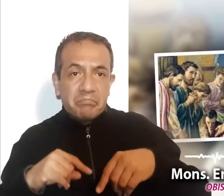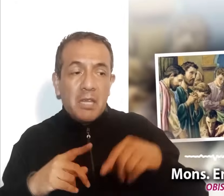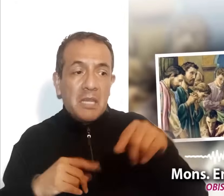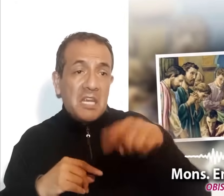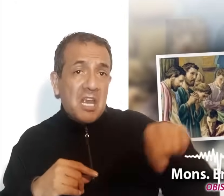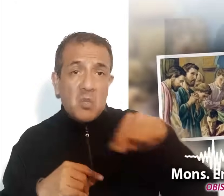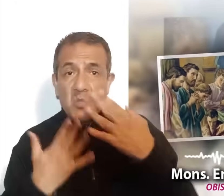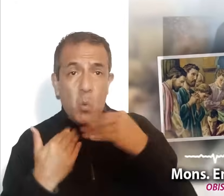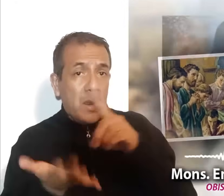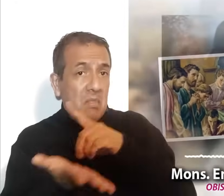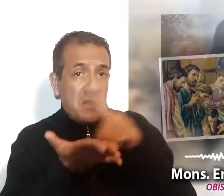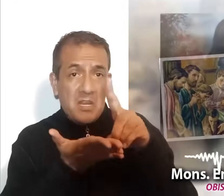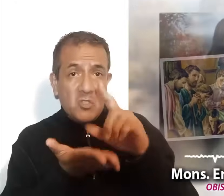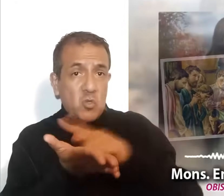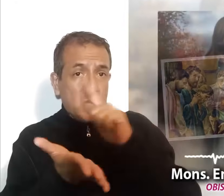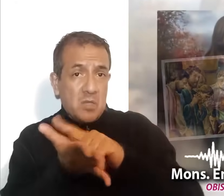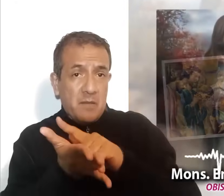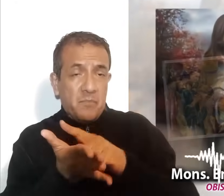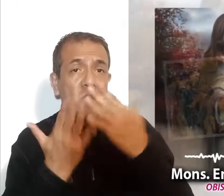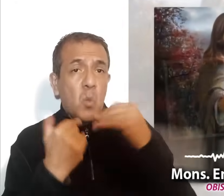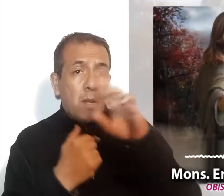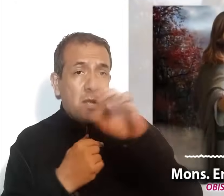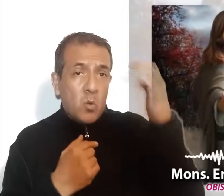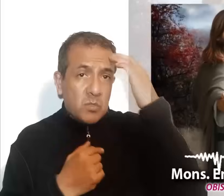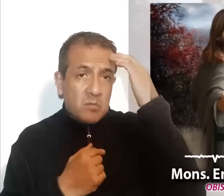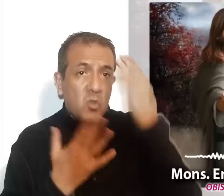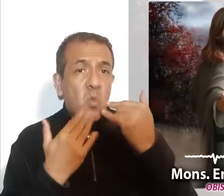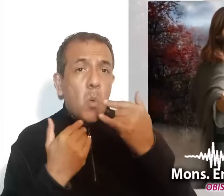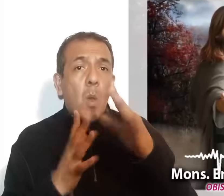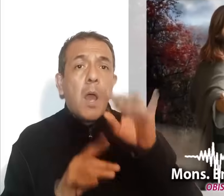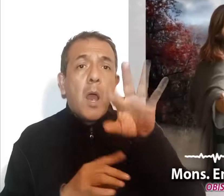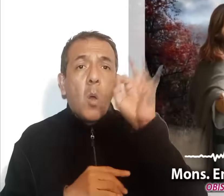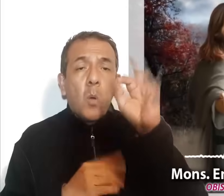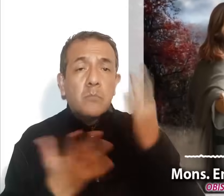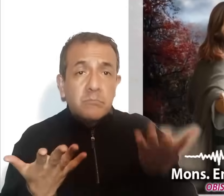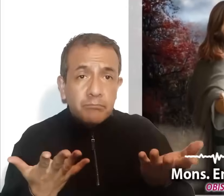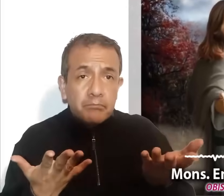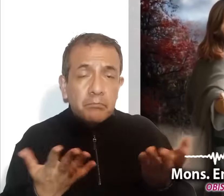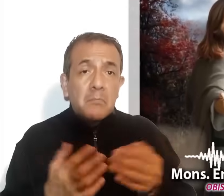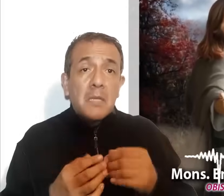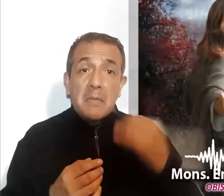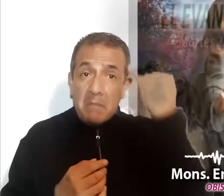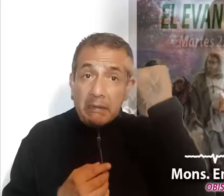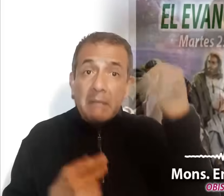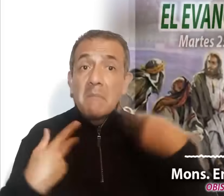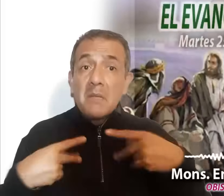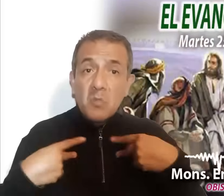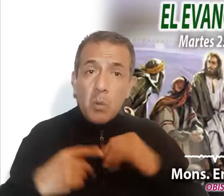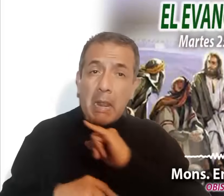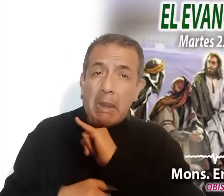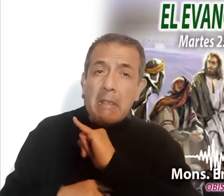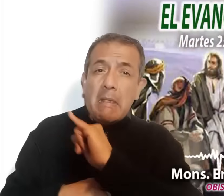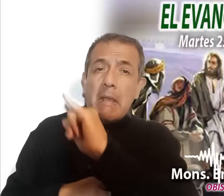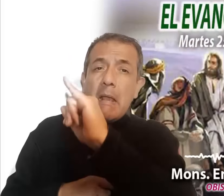sin derechos, sin opciones, sin reconocimiento. Imagina a los cercanos y a los lejanos